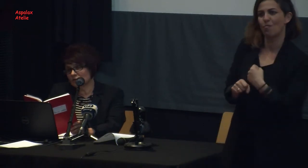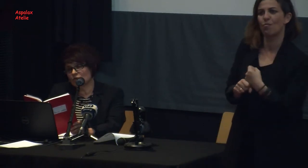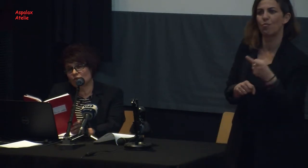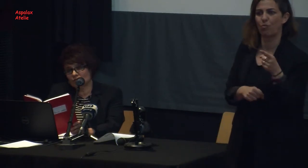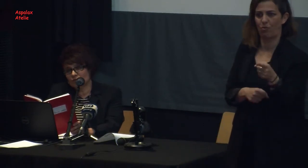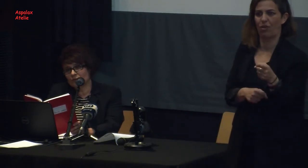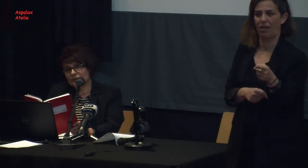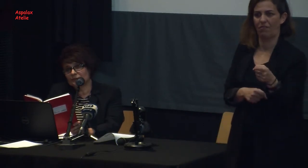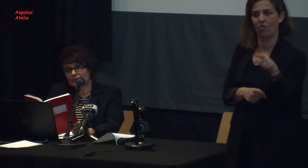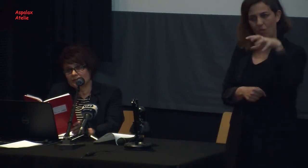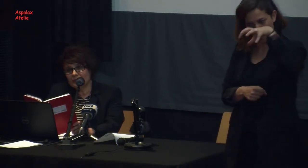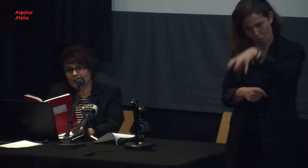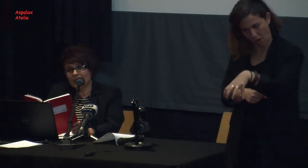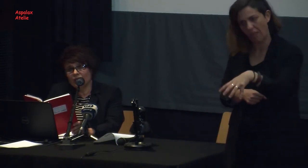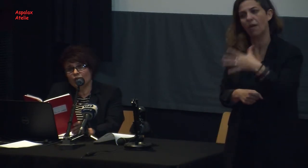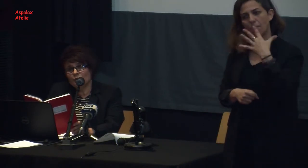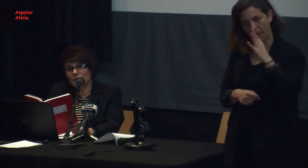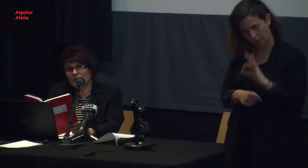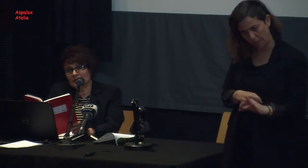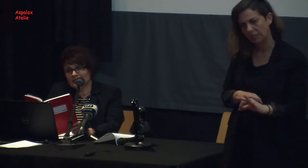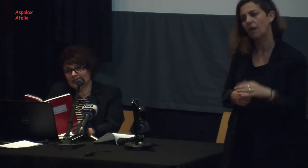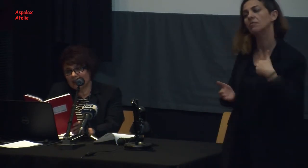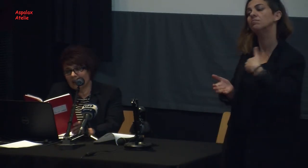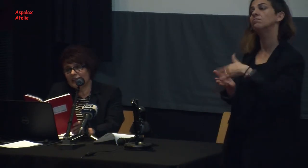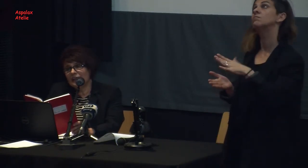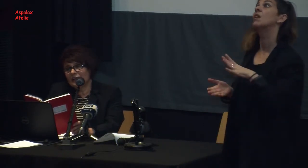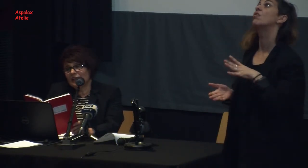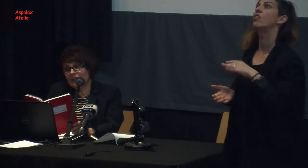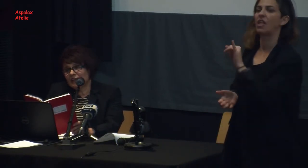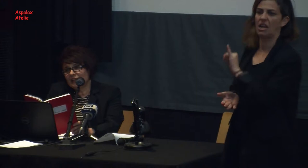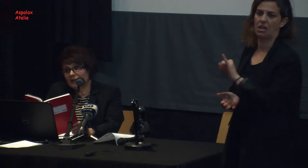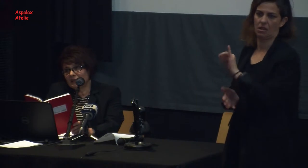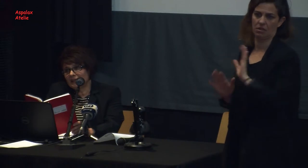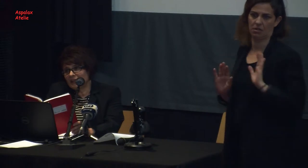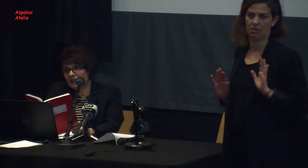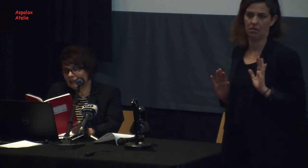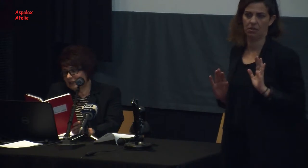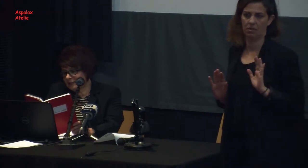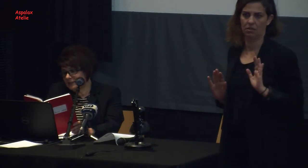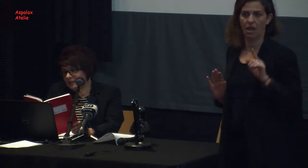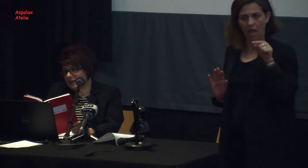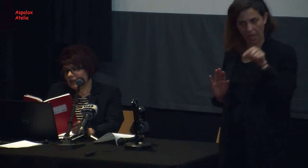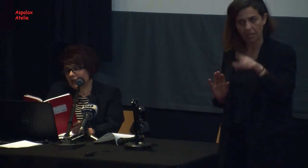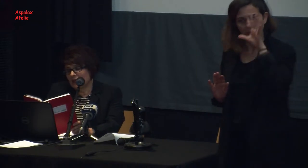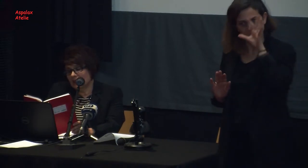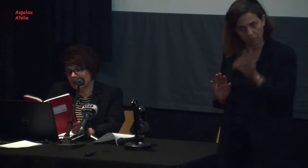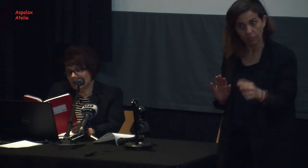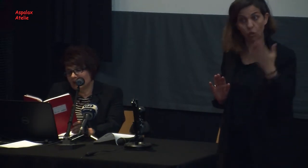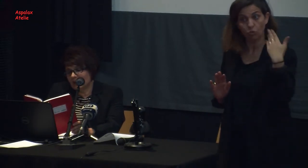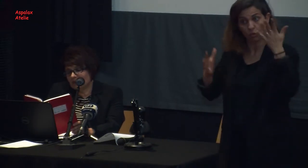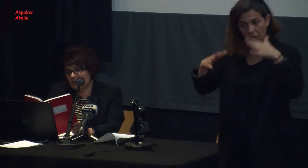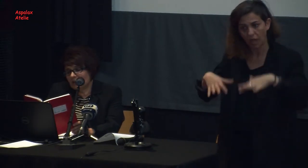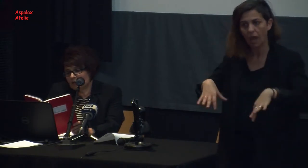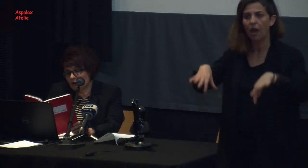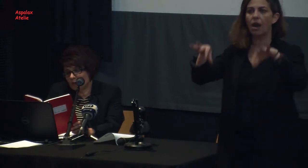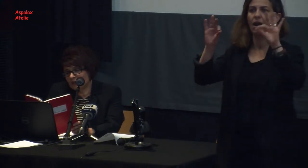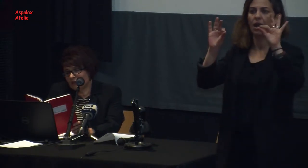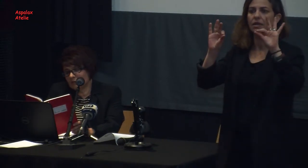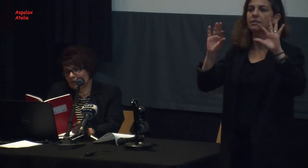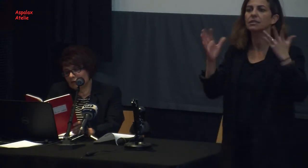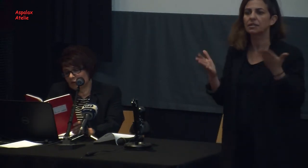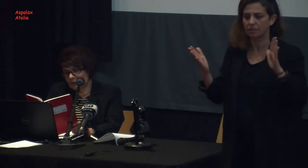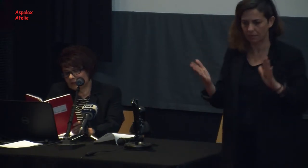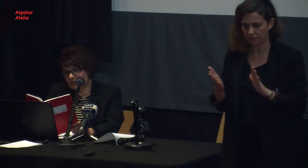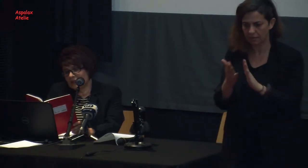ήταν ένας τέτοιος χώρος όπου πραγματικά είχε αρχίσει αυτή η